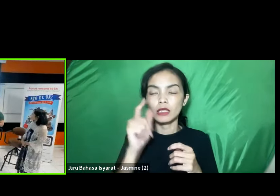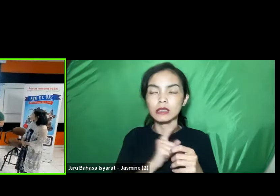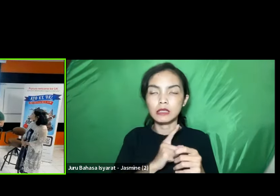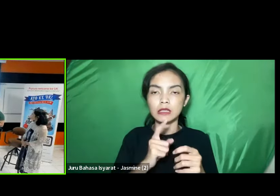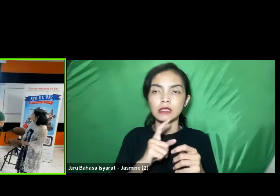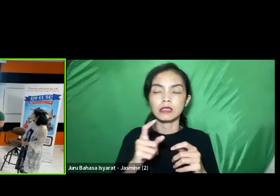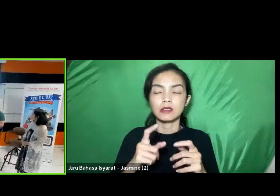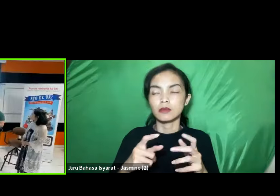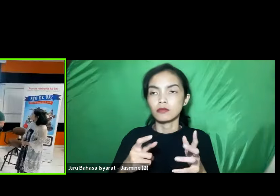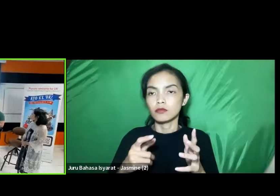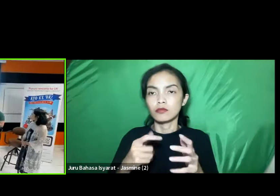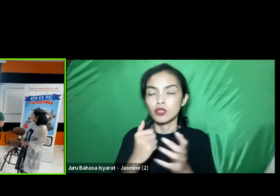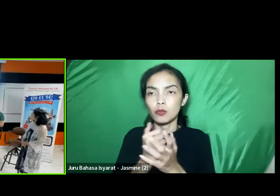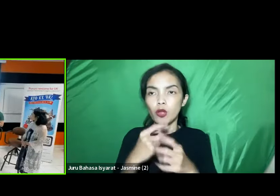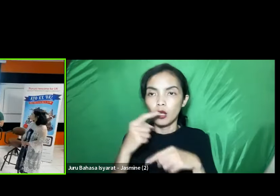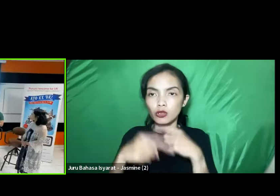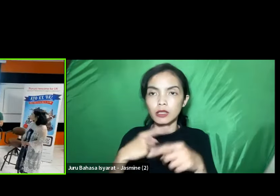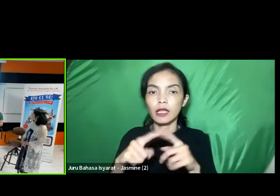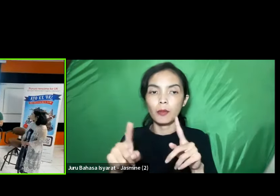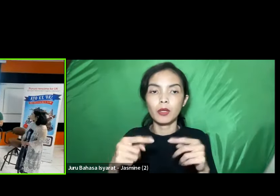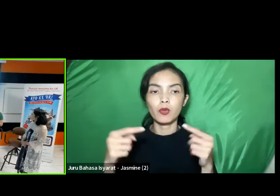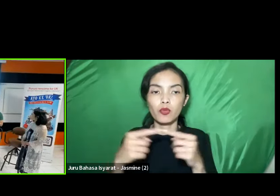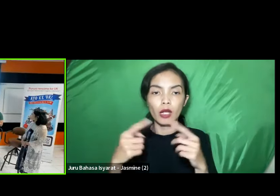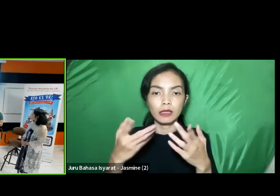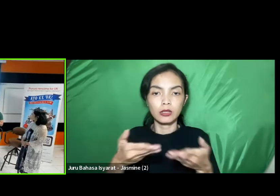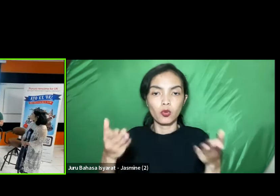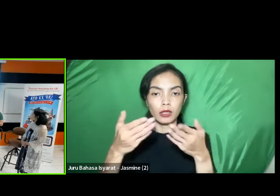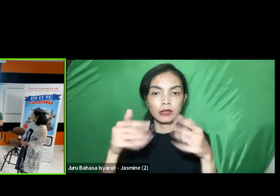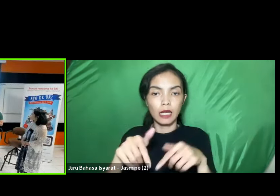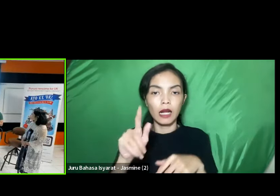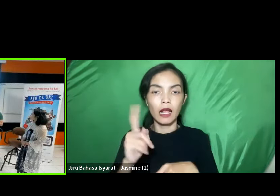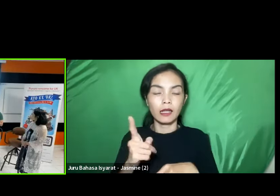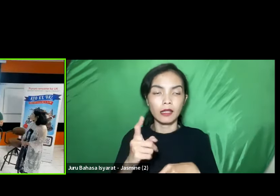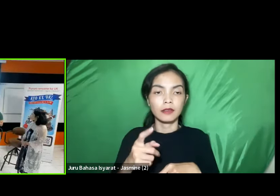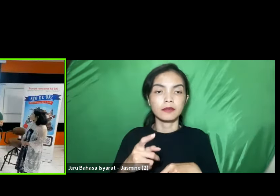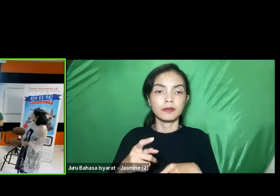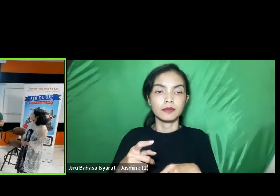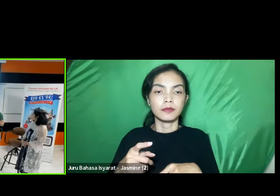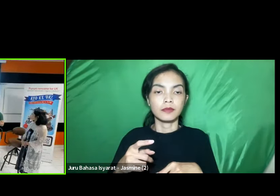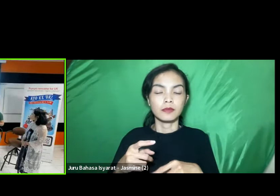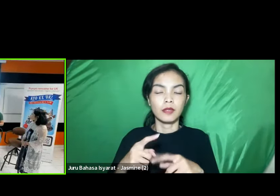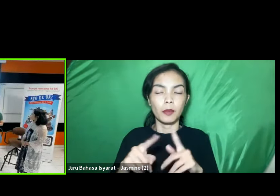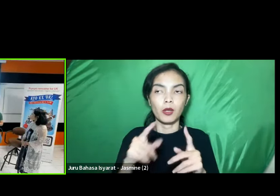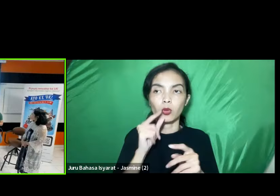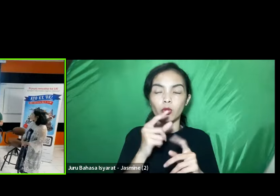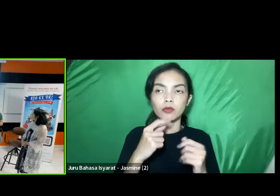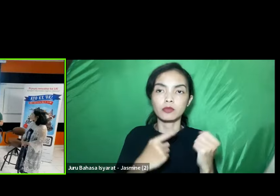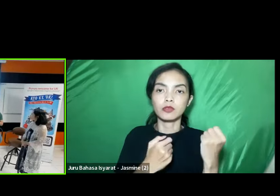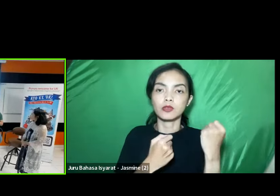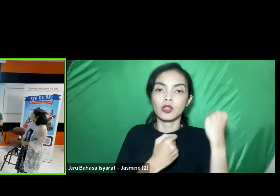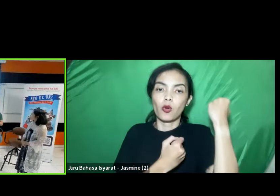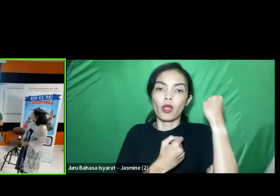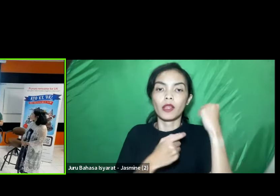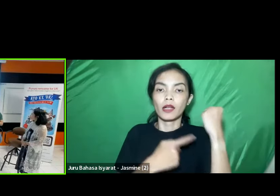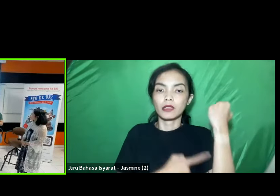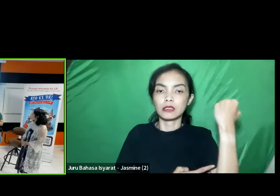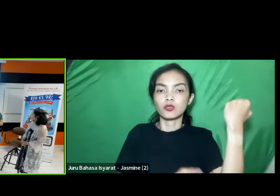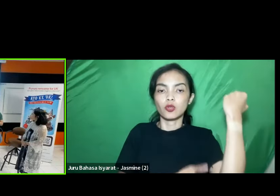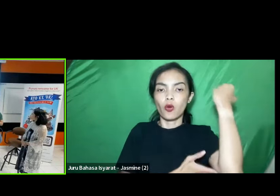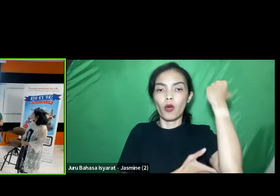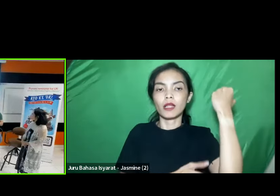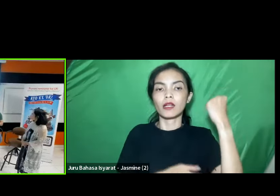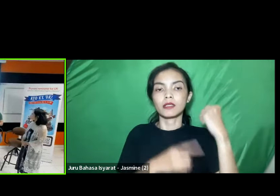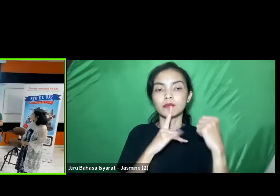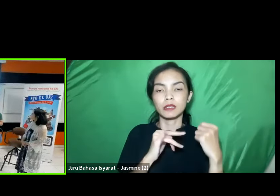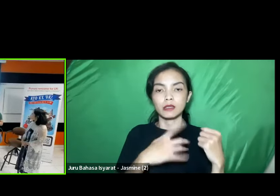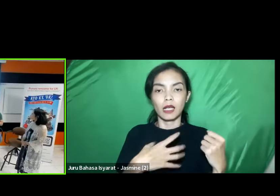harus ada relevan dengan yang sekarang ada hubungannya dan itu bisa menjadi strong point kalian ketika menunjukkan